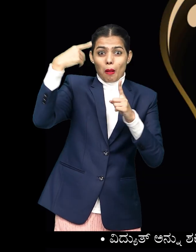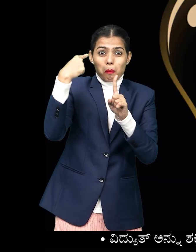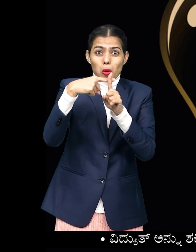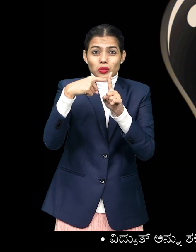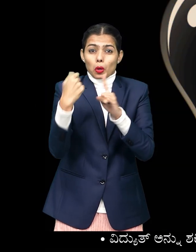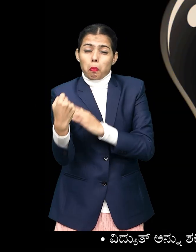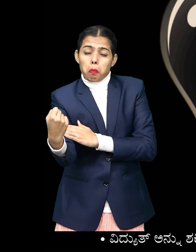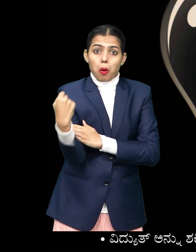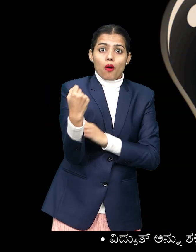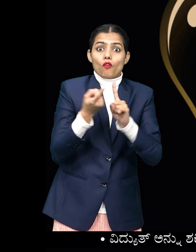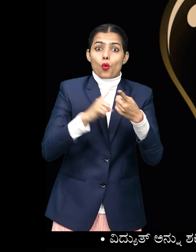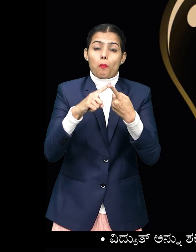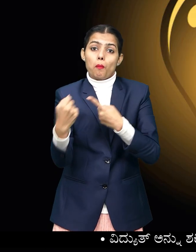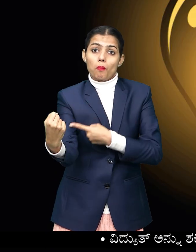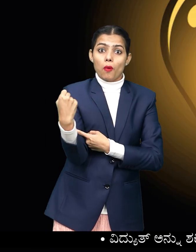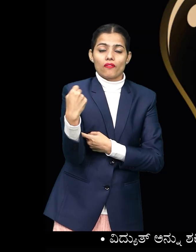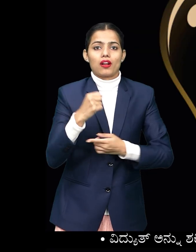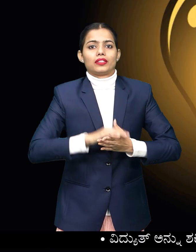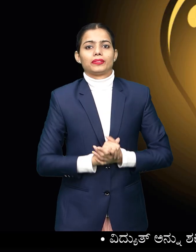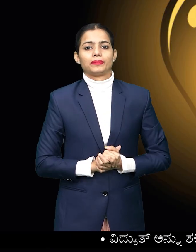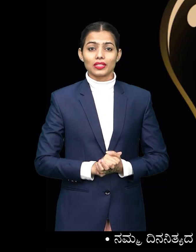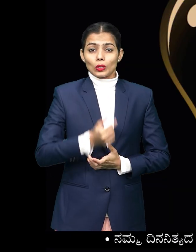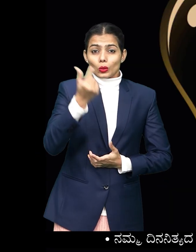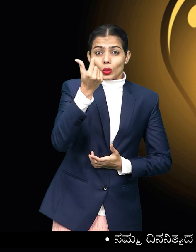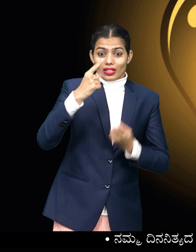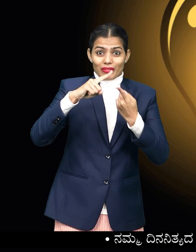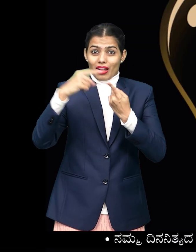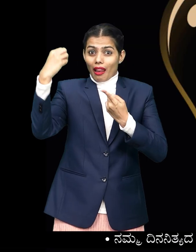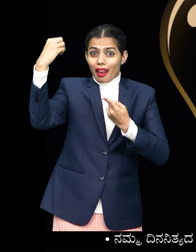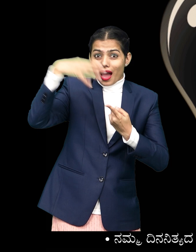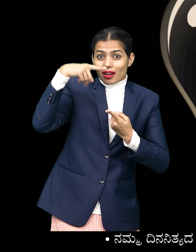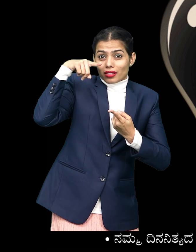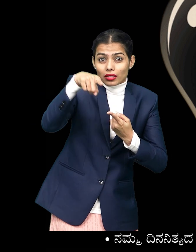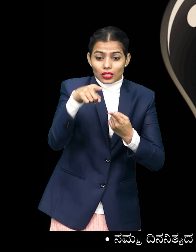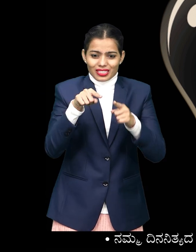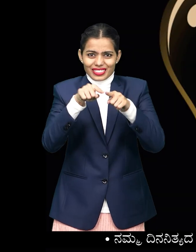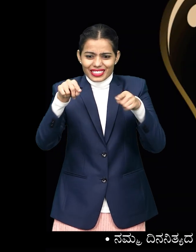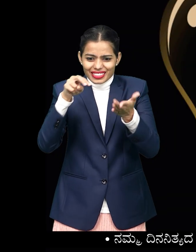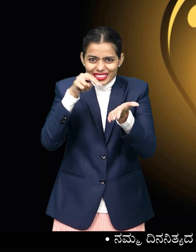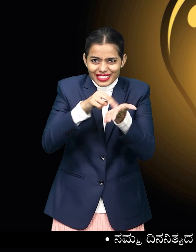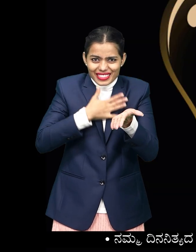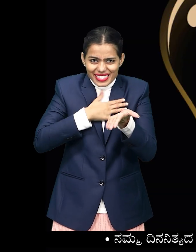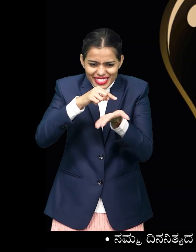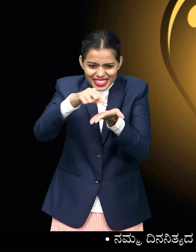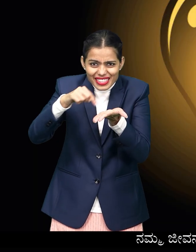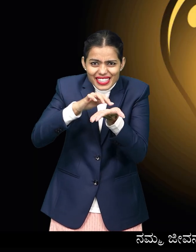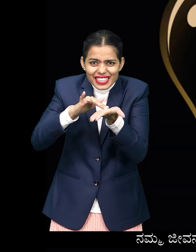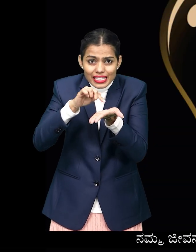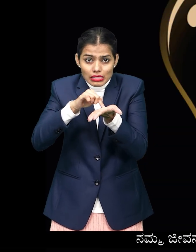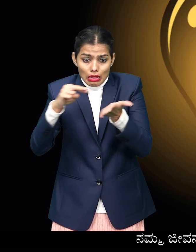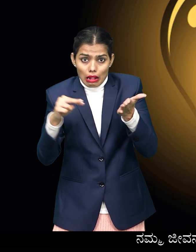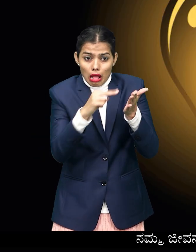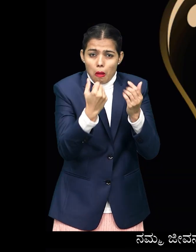ವಿದ್ಯುತ್ ಅನ್ನು ಶಕ್ತಿಯ ಒಂದು ರೂಪ ಎಂದು ಕರೆಯಲಾಗುತ್ತದೆ. ನಮ್ಮ ದಿನನಿತ್ಯದ ಜೀವನದಲ್ಲಿ ವಿದ್ಯುತ್ ಪ್ರವಾಹದ ಬಳಕೆಯು